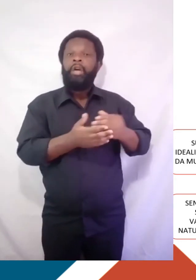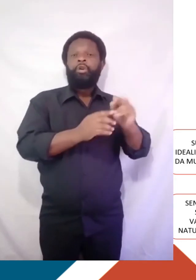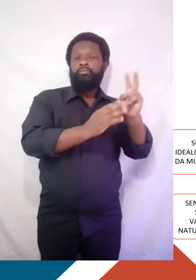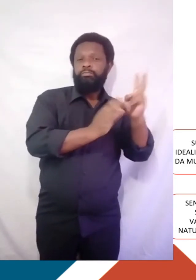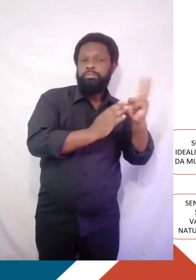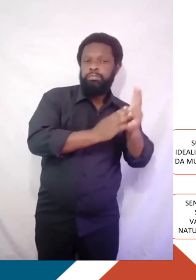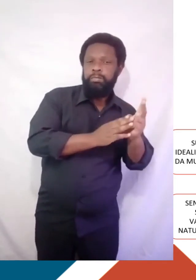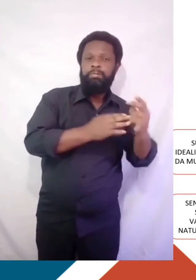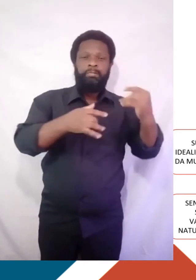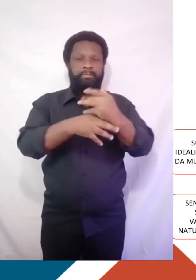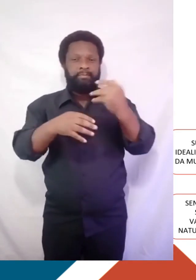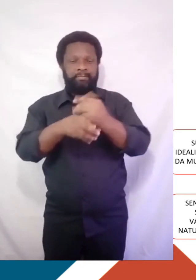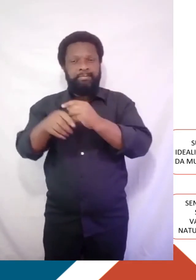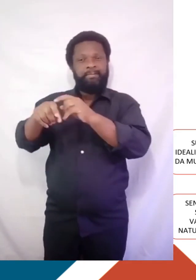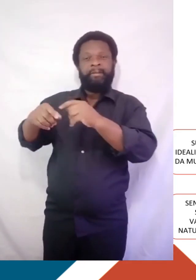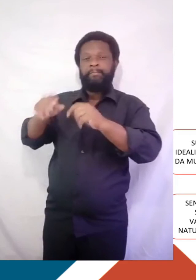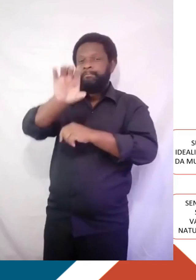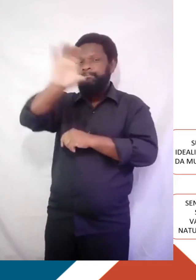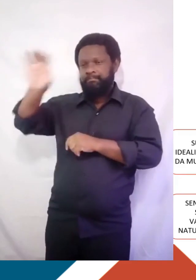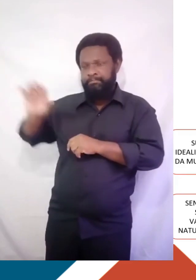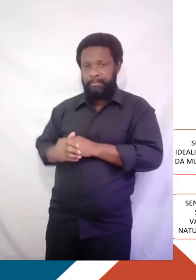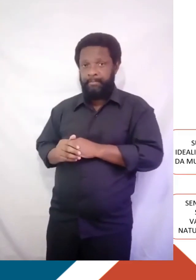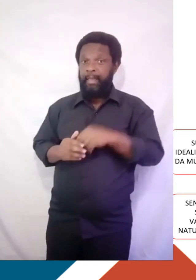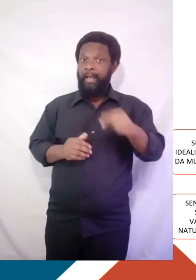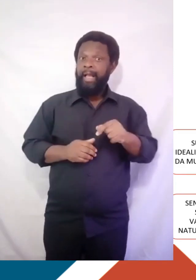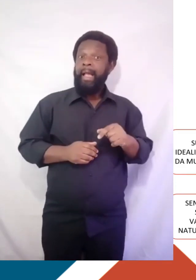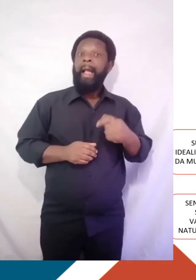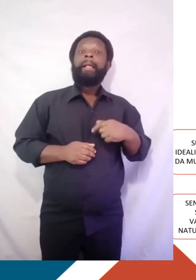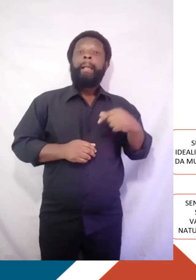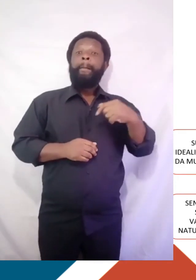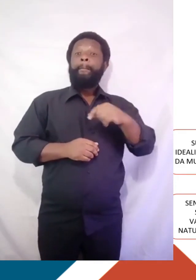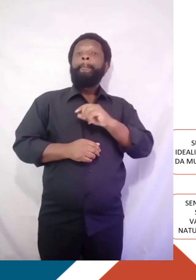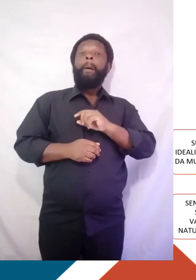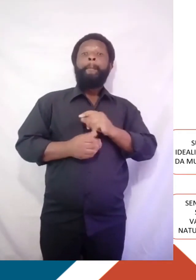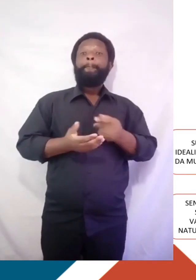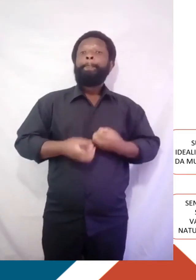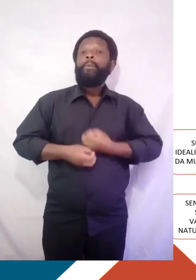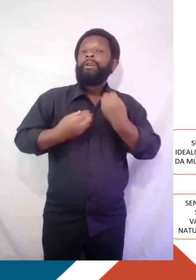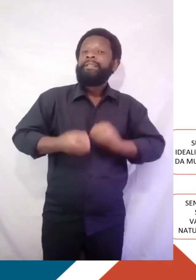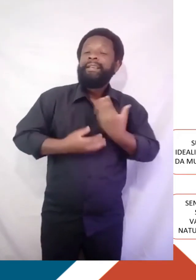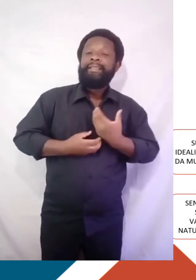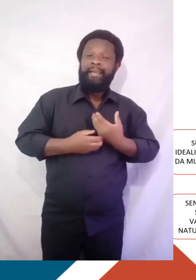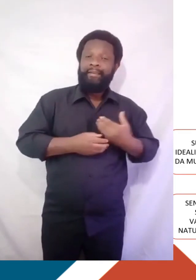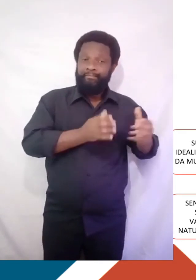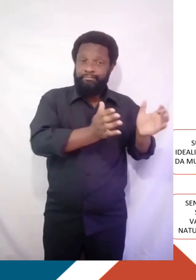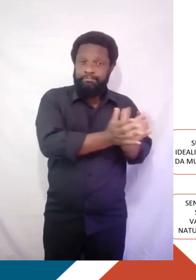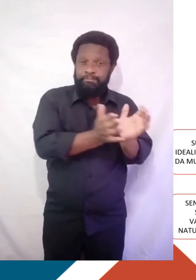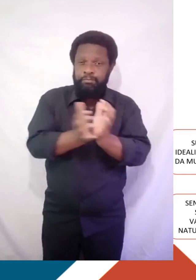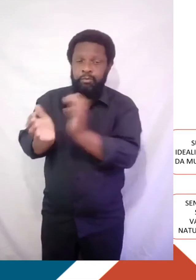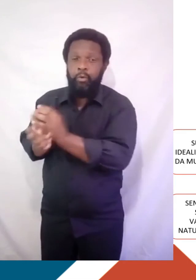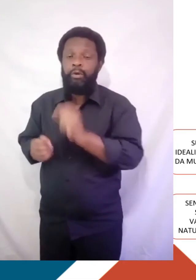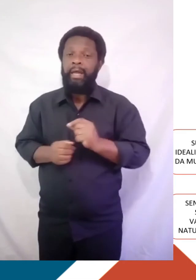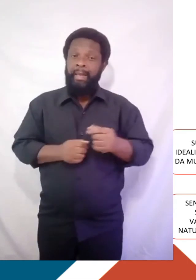regionais. Já na poesia temos gerações. A primeira, a nacionalista, a segunda, a ultrarromântica